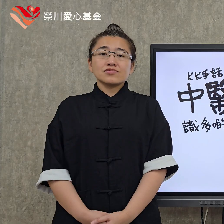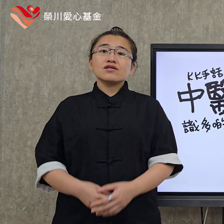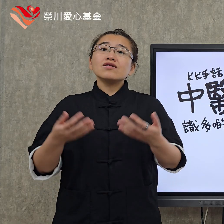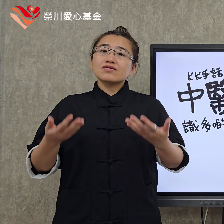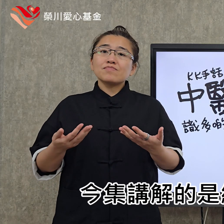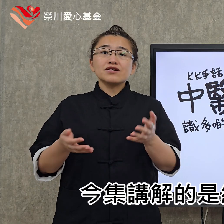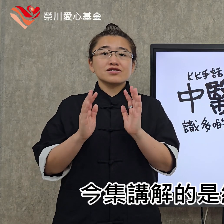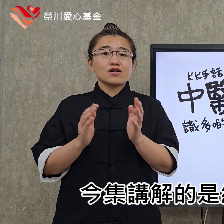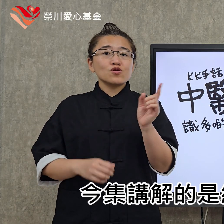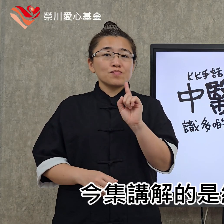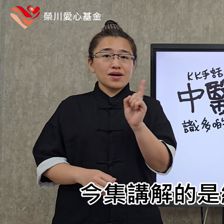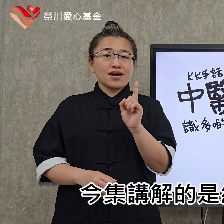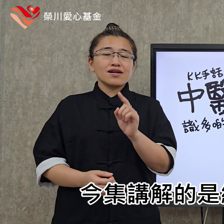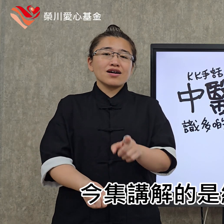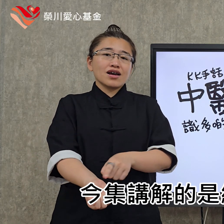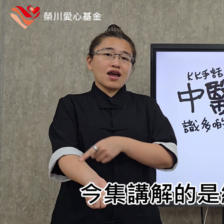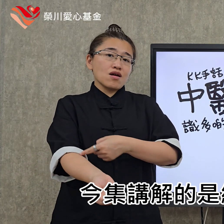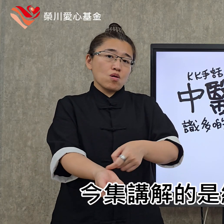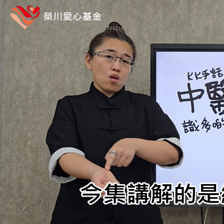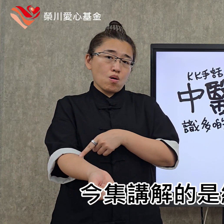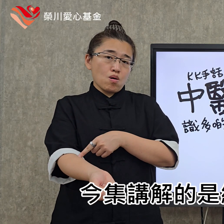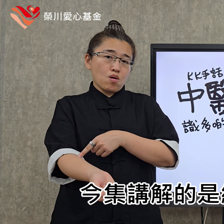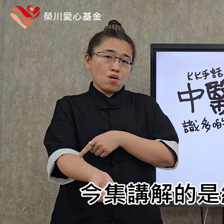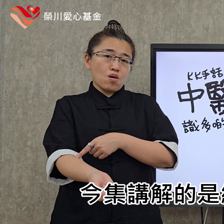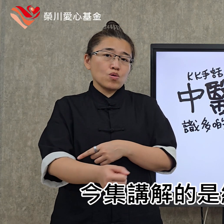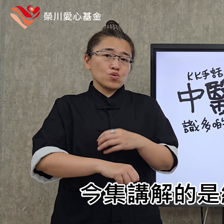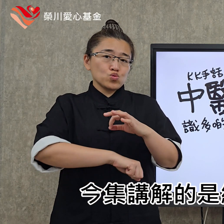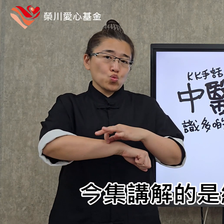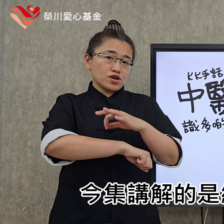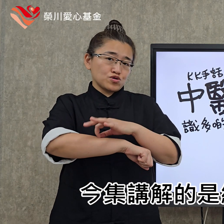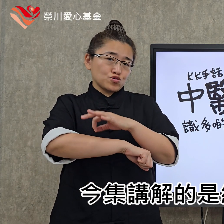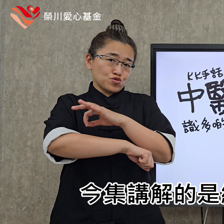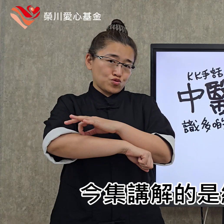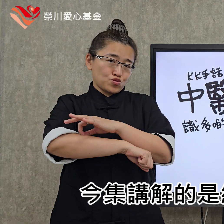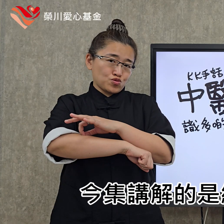今集講解嘅係經絡、經穴。